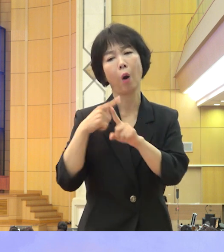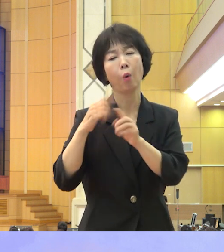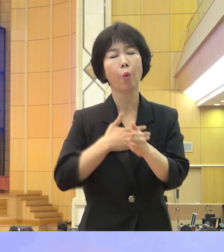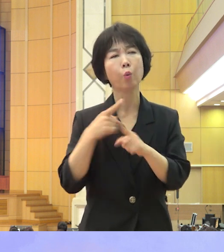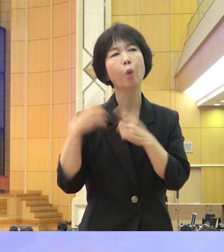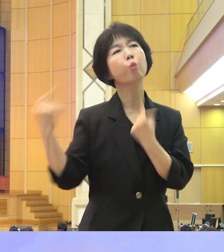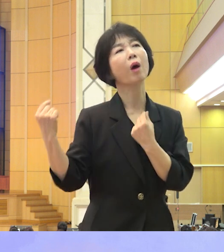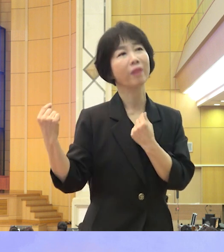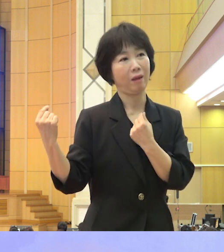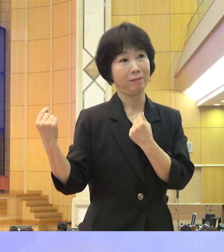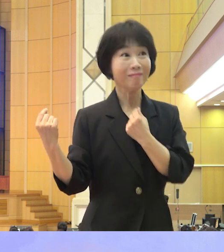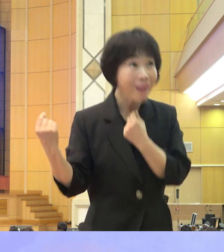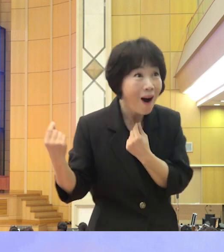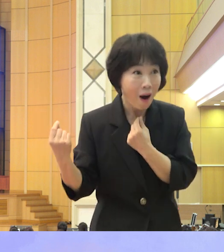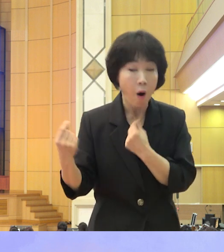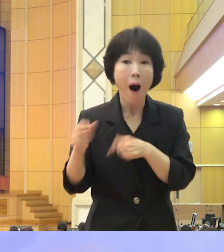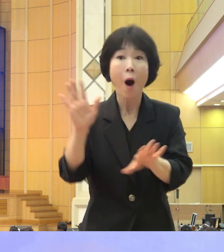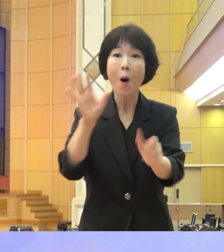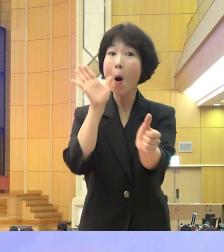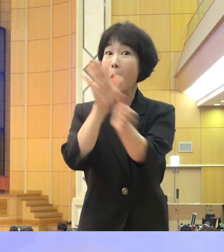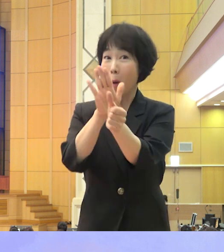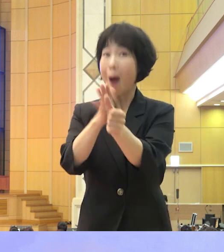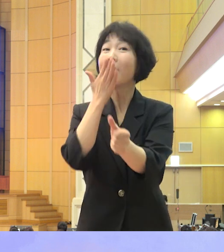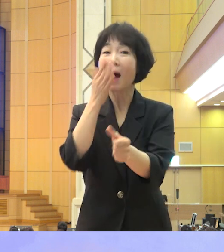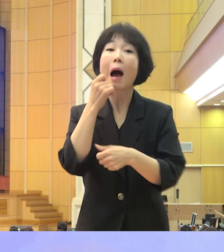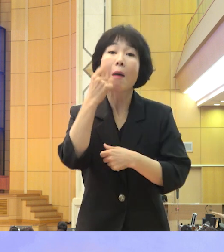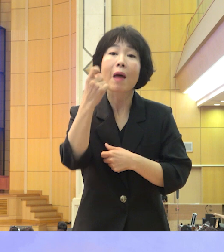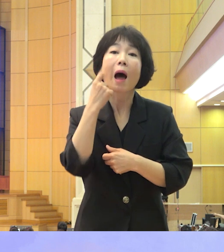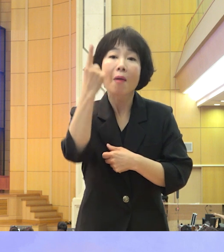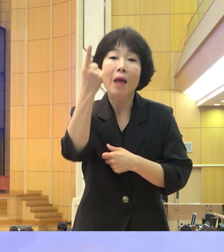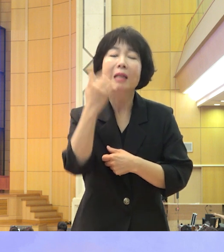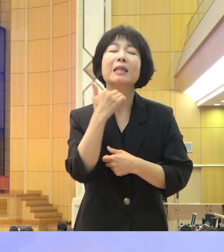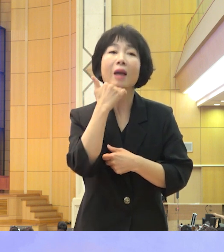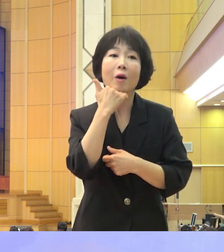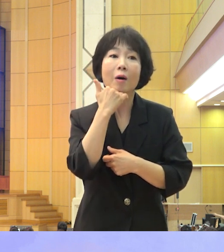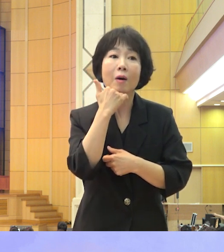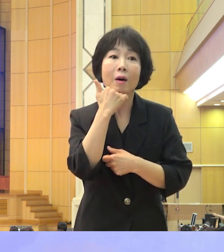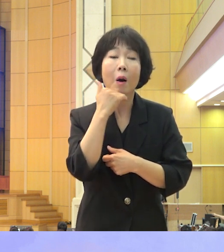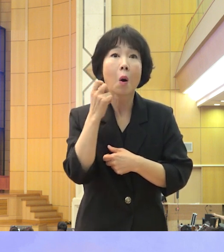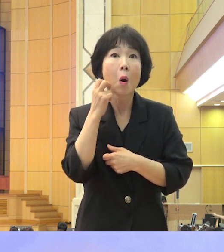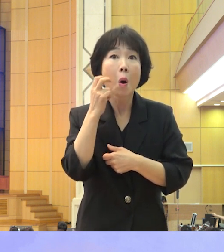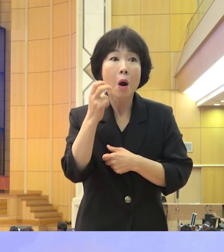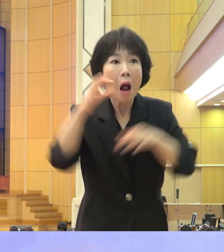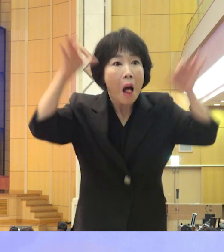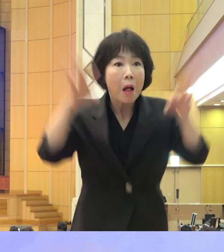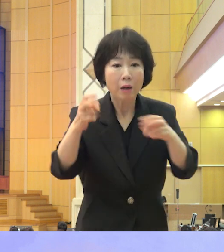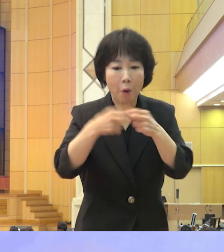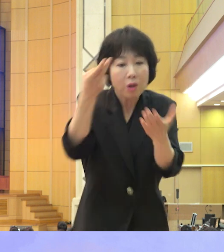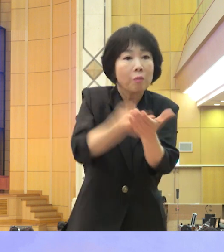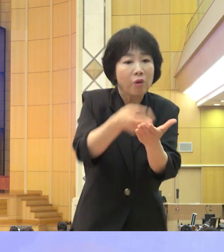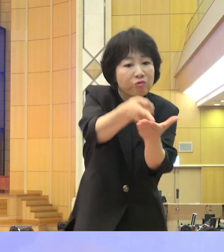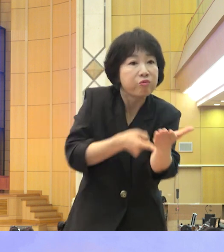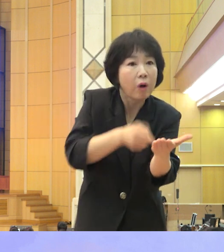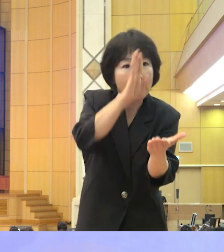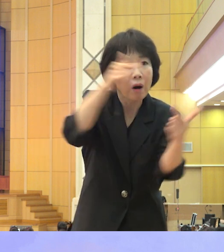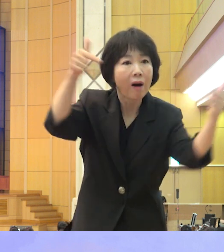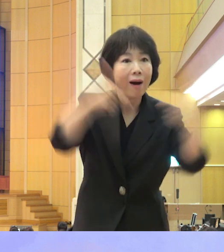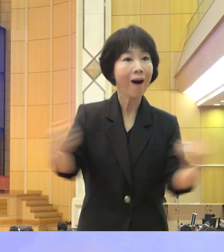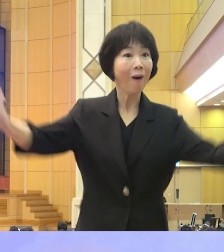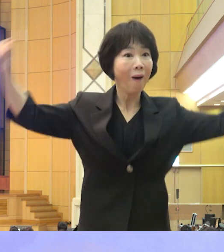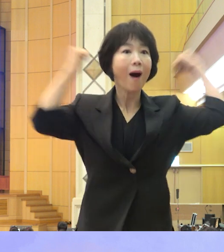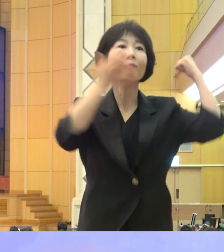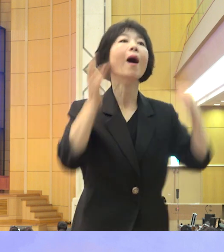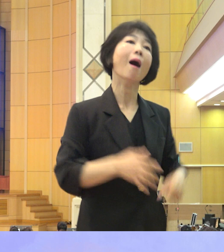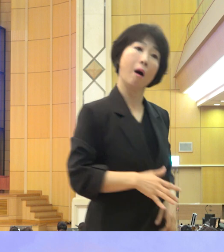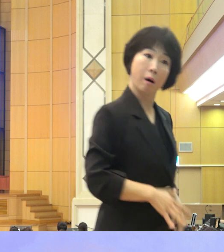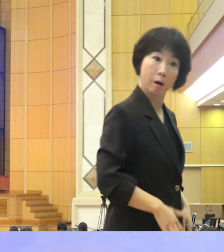그럼 한 달만 기다리라고. 근데 한 달 기다리라고 했는데 20일 만에 입원해서 수술하고 치료받고